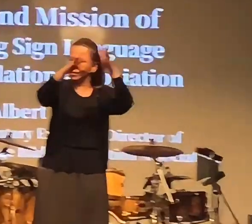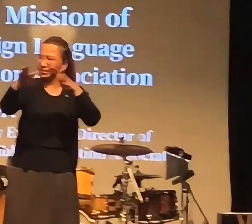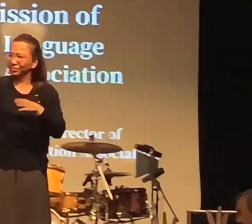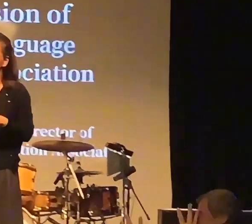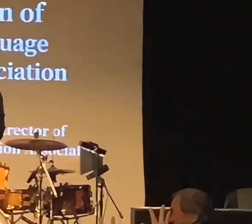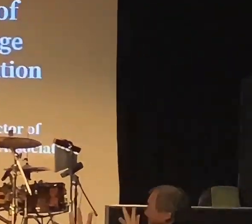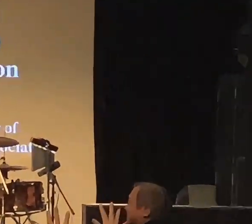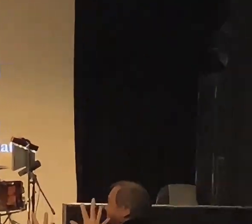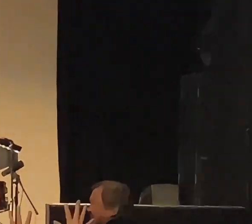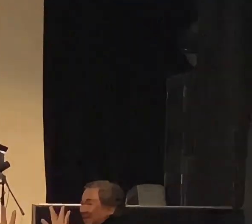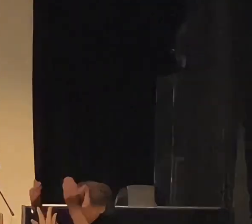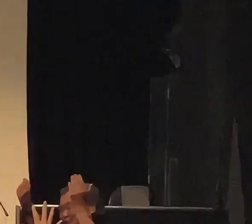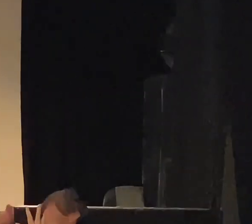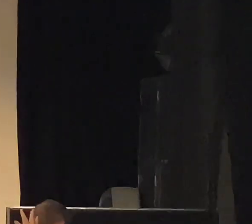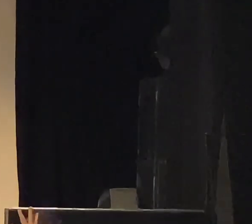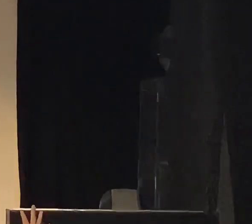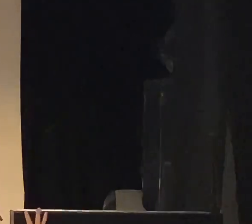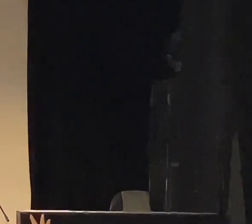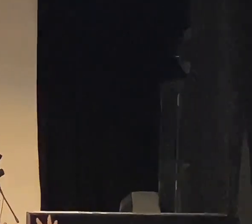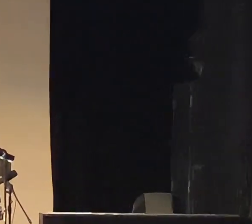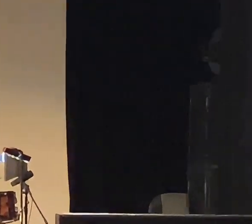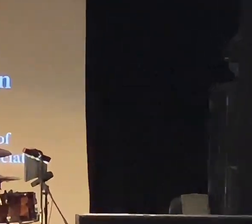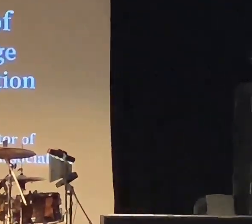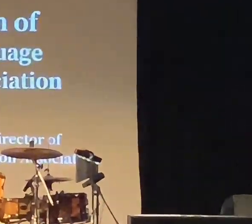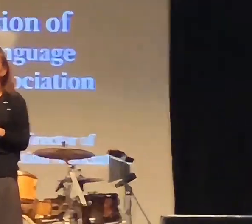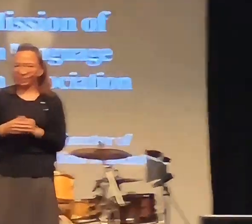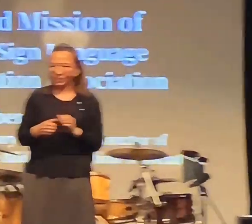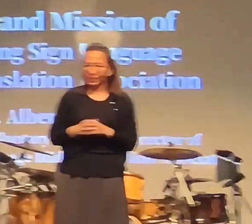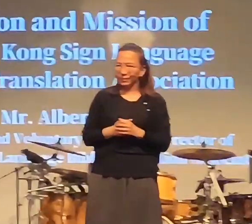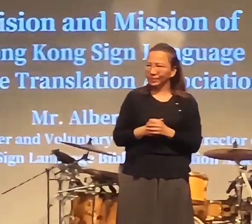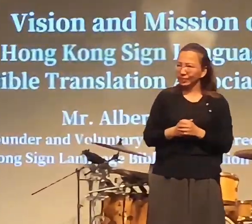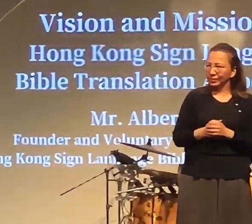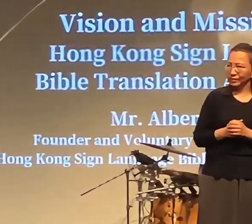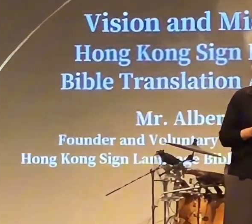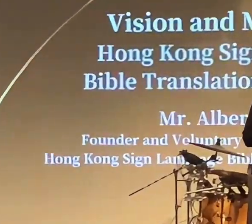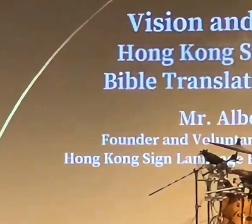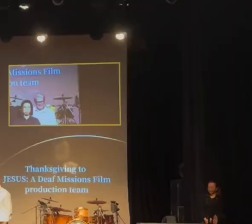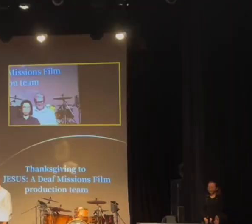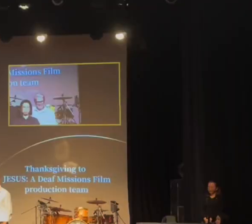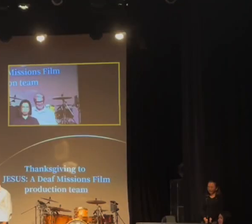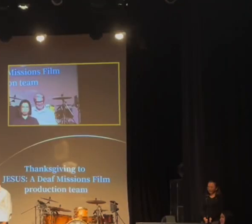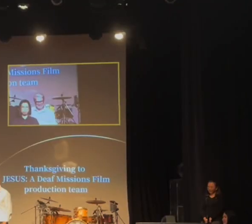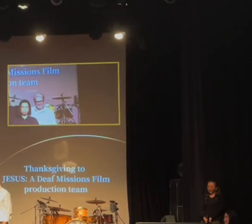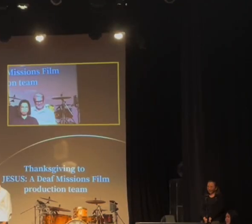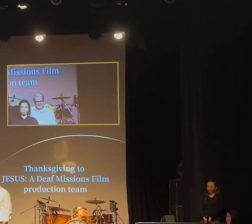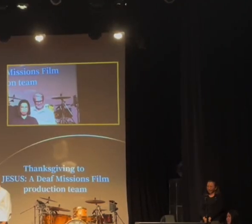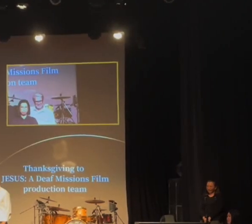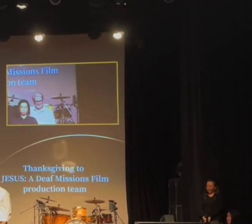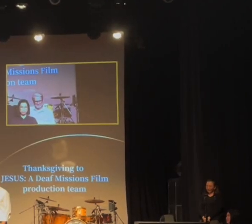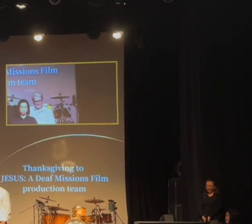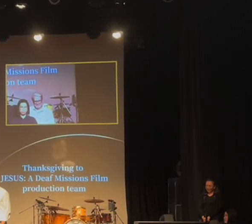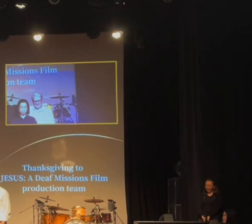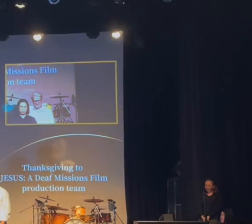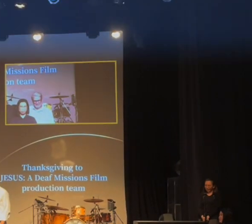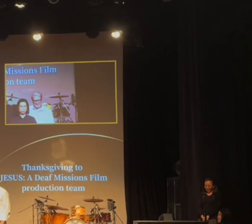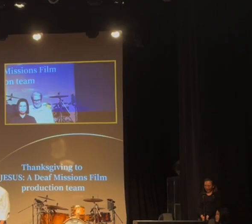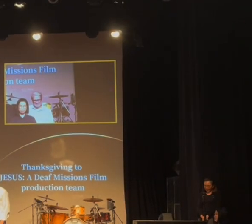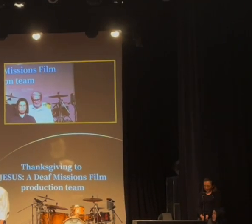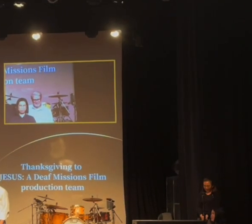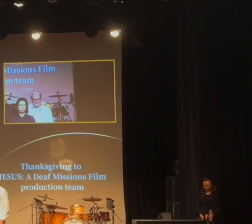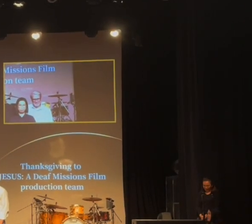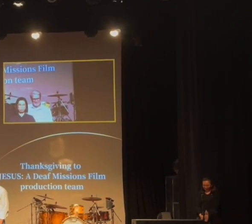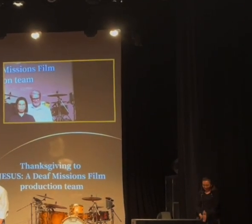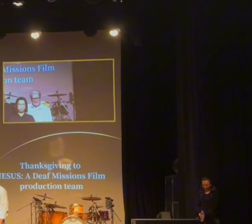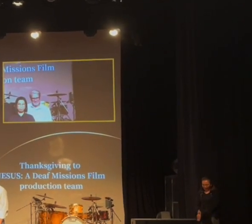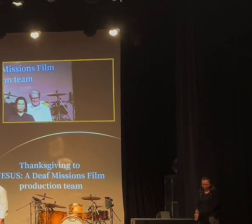協會嘅嚟到去承辦呢一個嘅事情咧，亦都感到非常之光榮同驕傲。 並且有2位喺美國遠道而